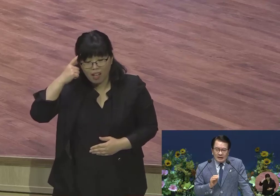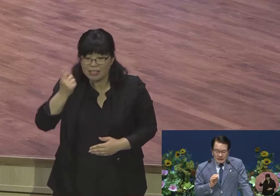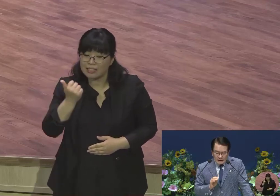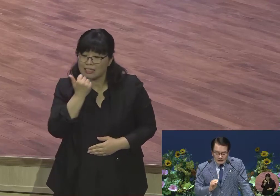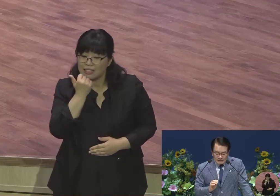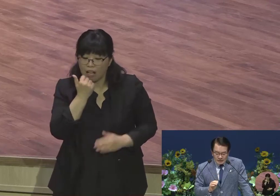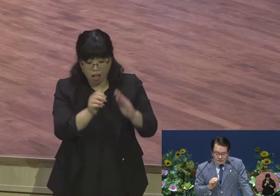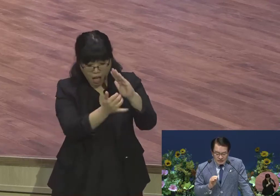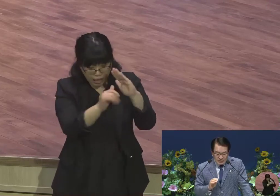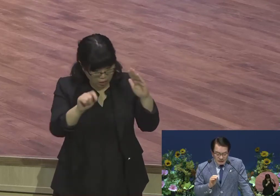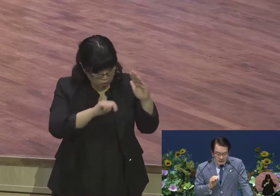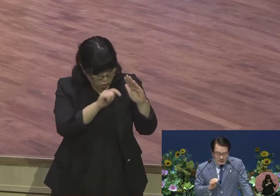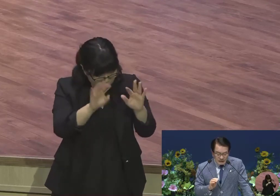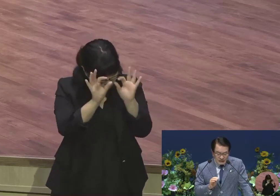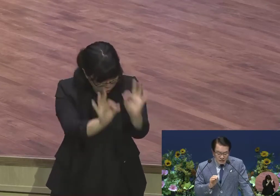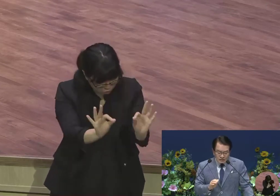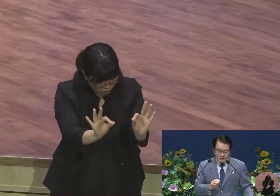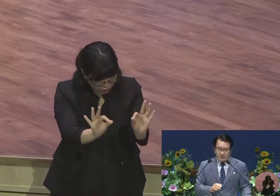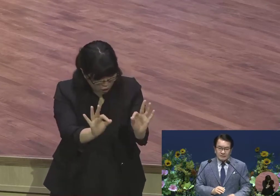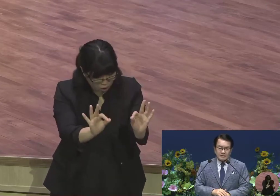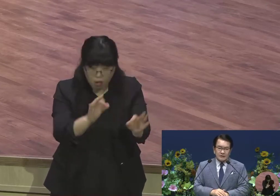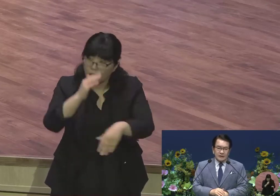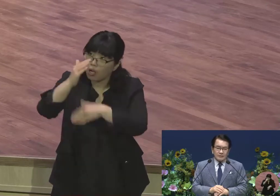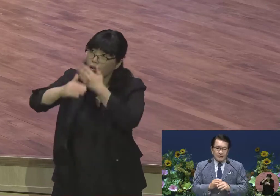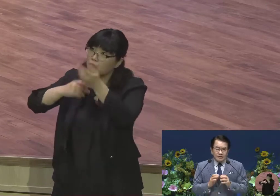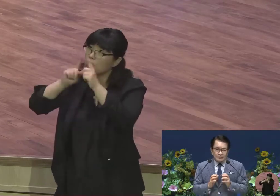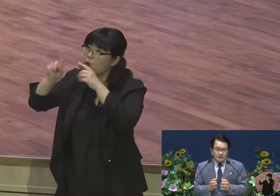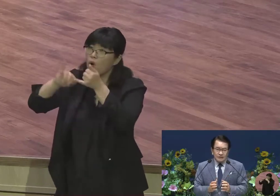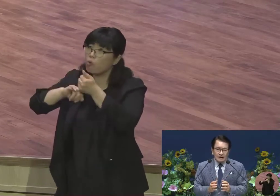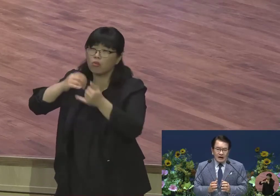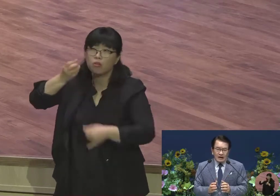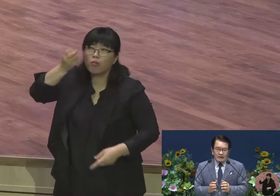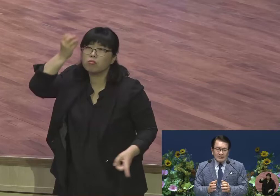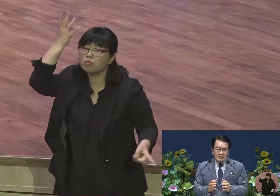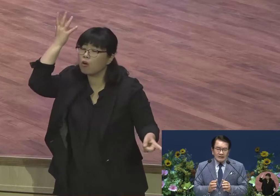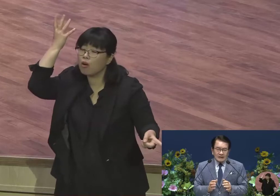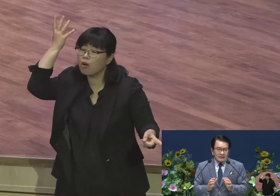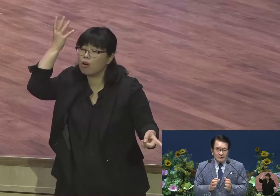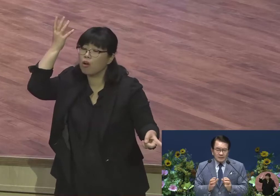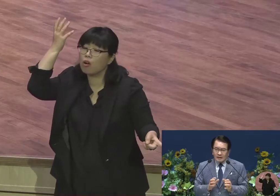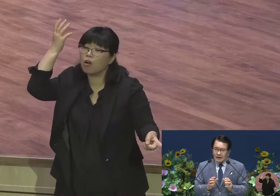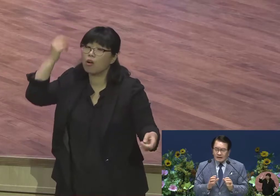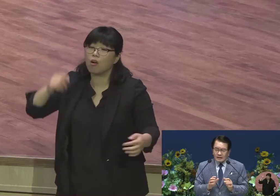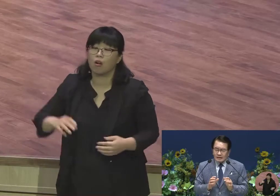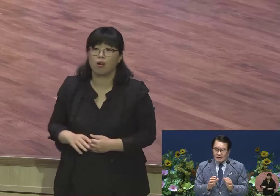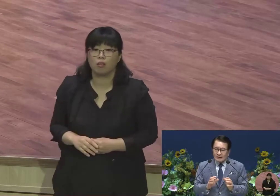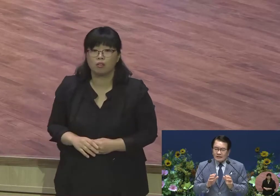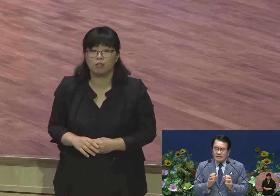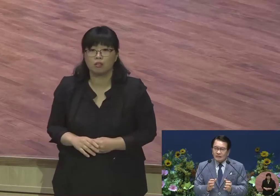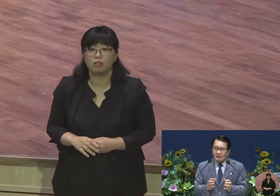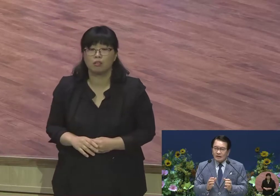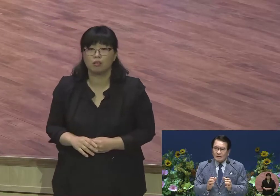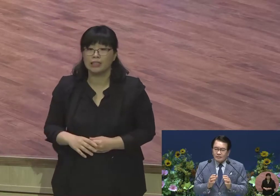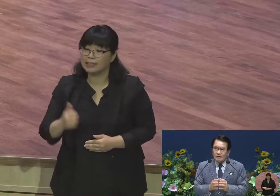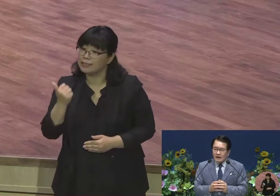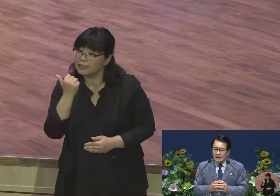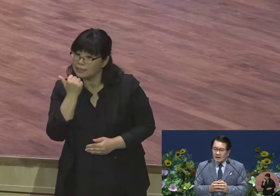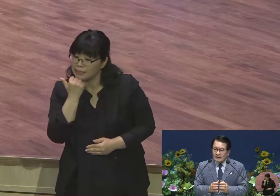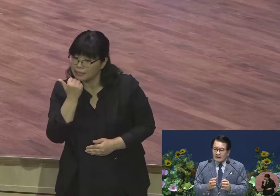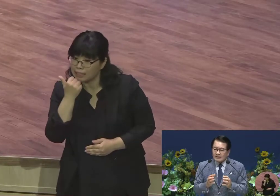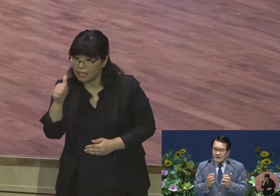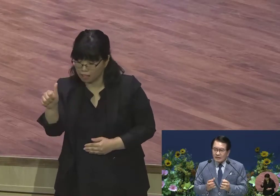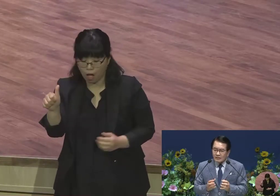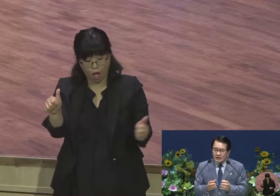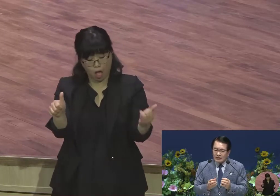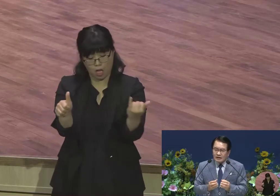하나님께서 은약을 놓쳐버렸어요. 부리스가 이 뭡니까 아니 이삭과 리부가